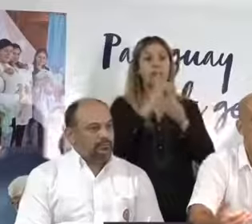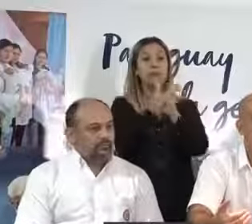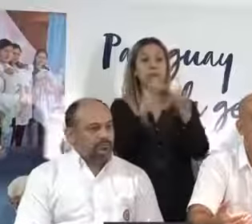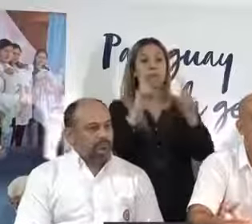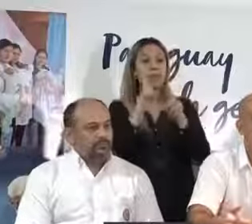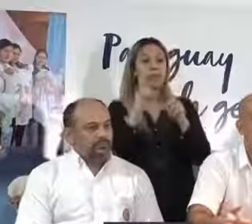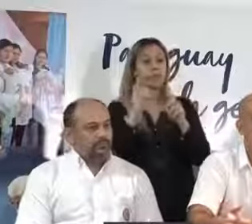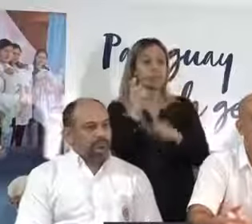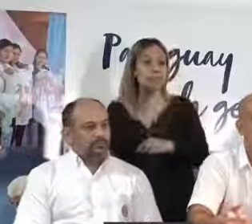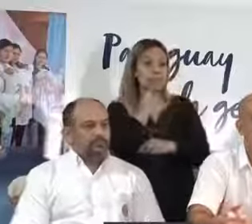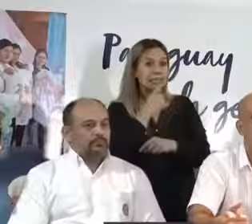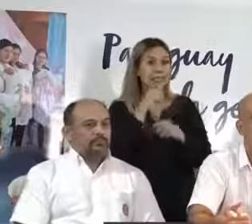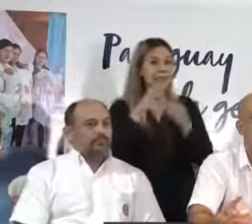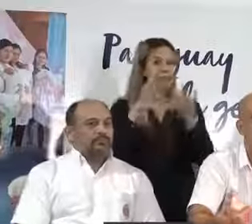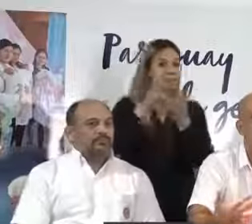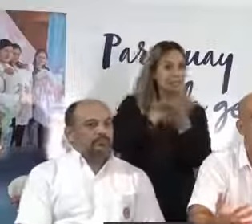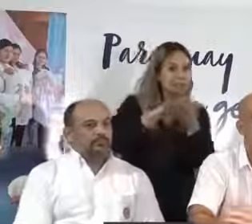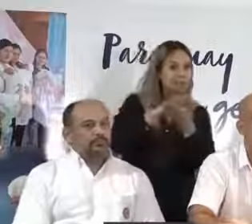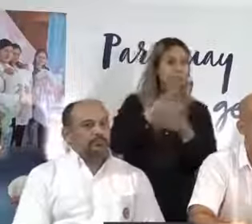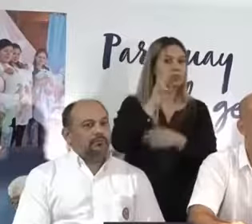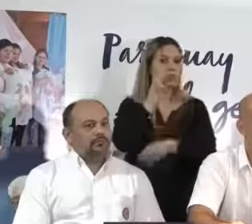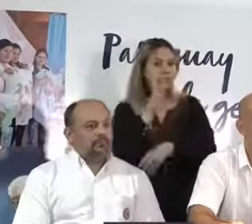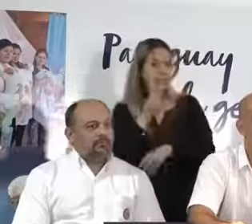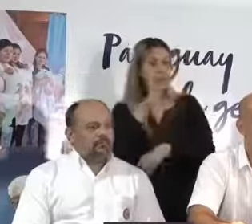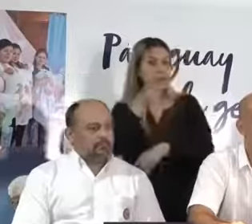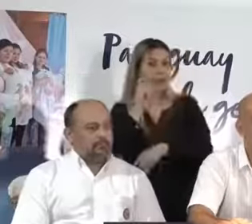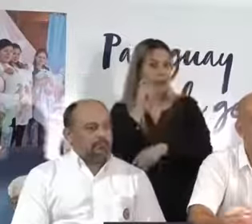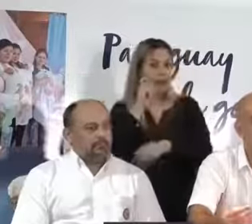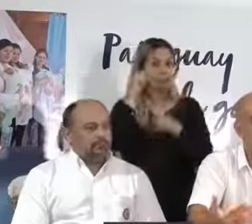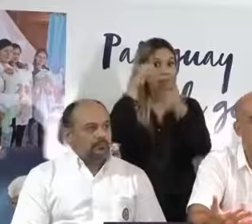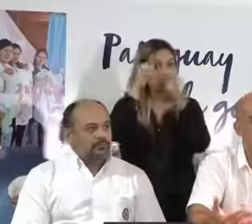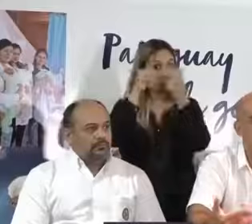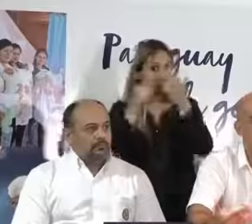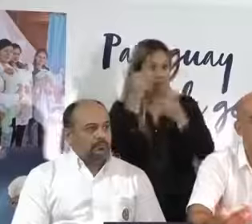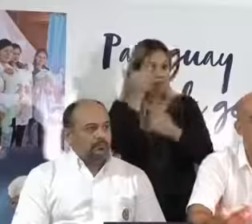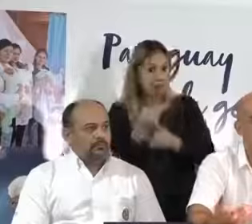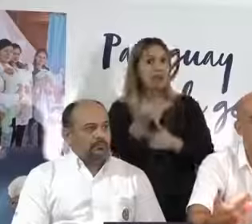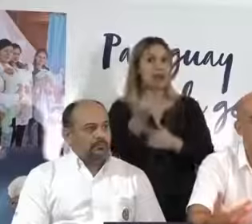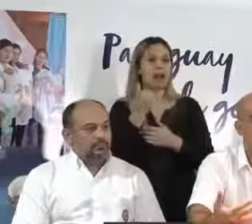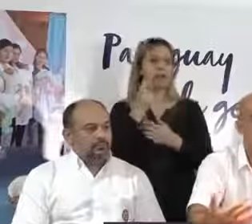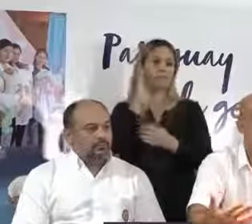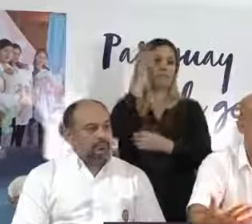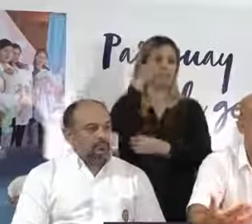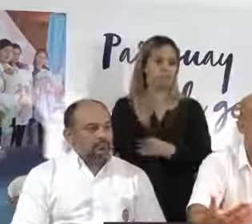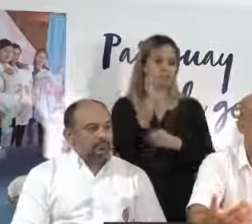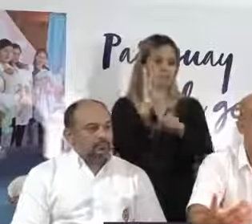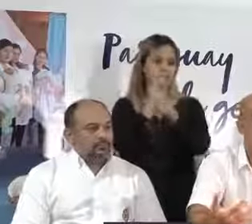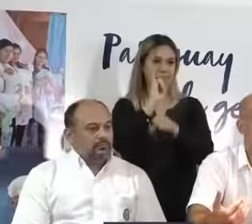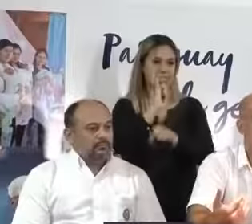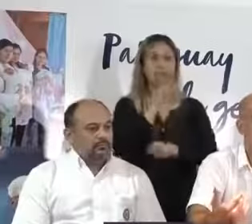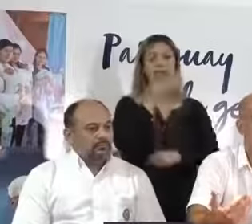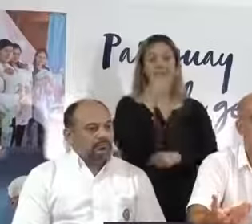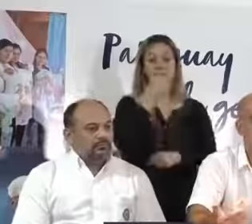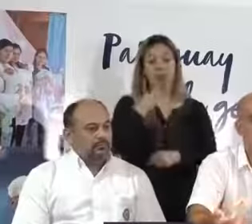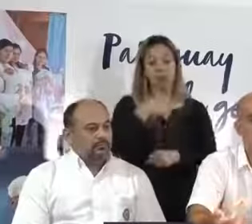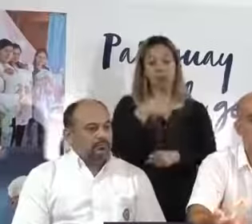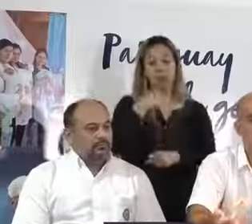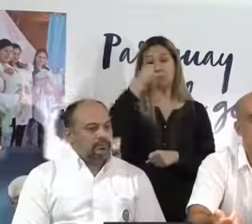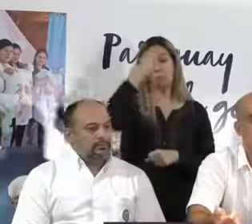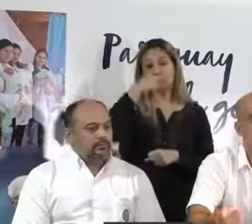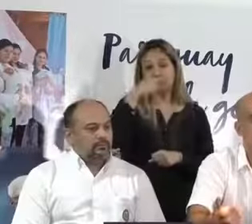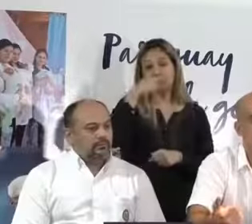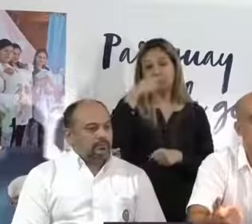las necesidades y a la severidad de los síntomas que contienen. Aquellos que tienen síntomas respiratorios, lo